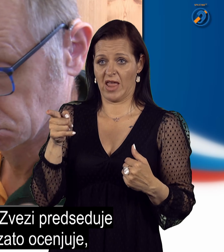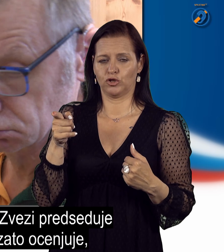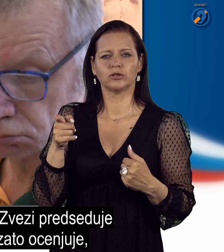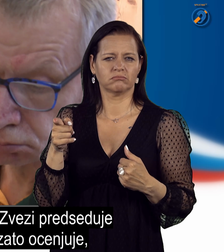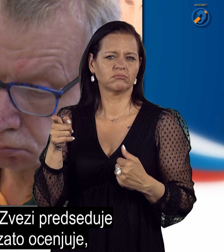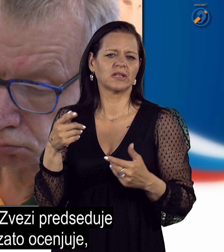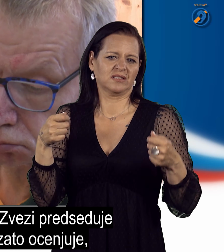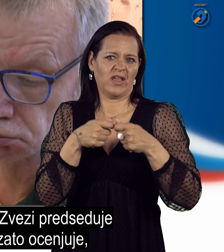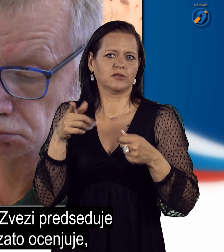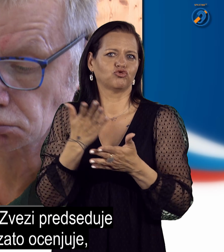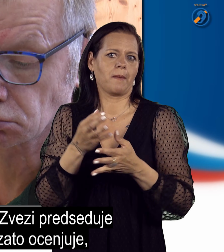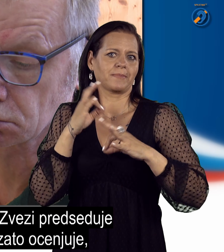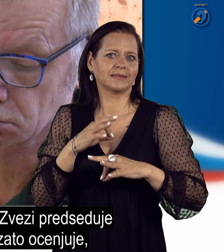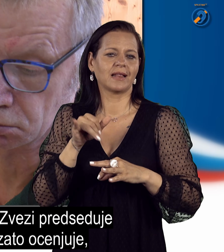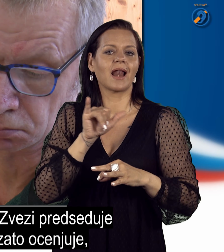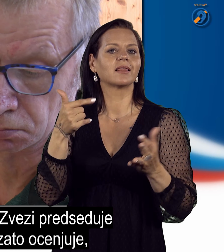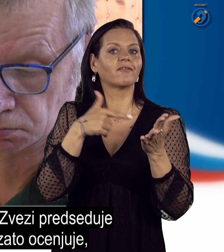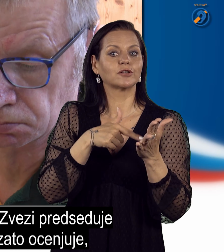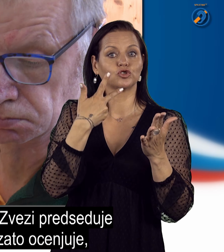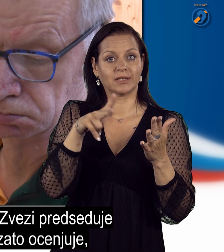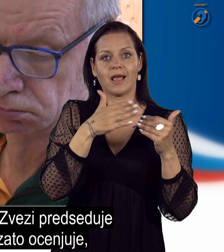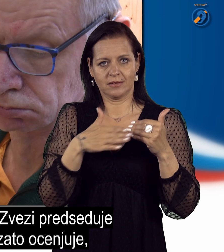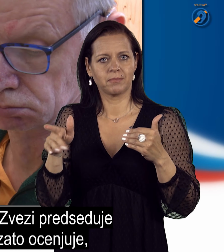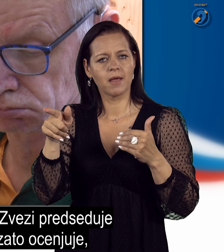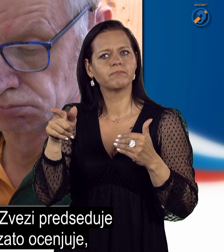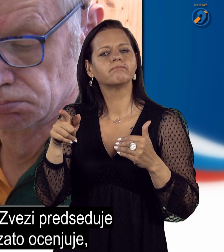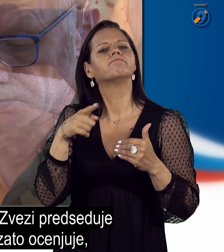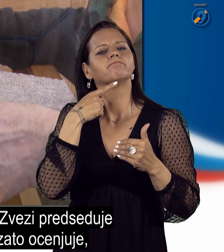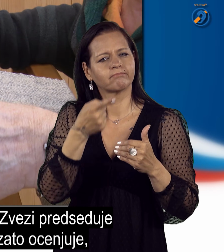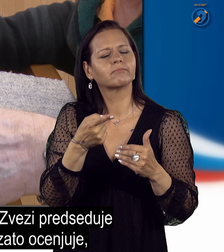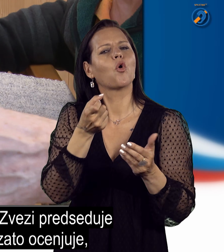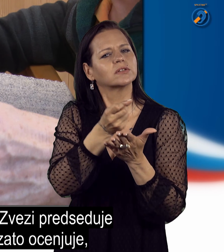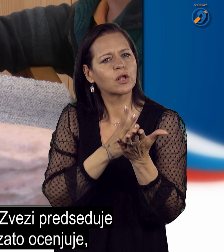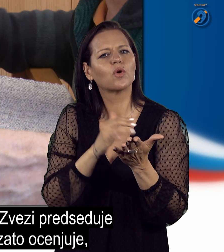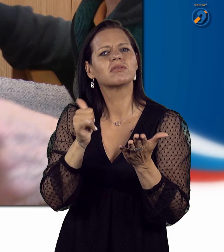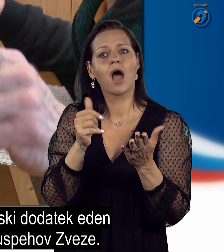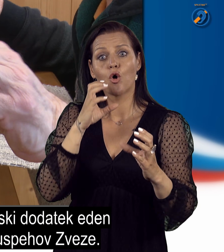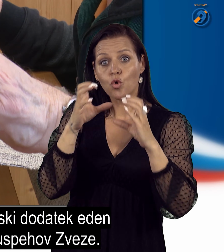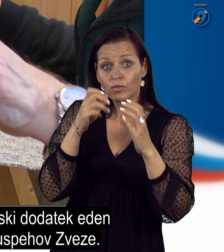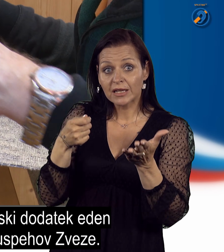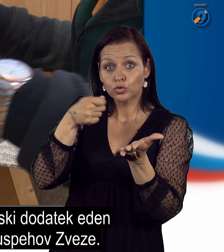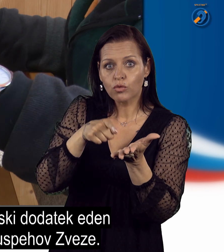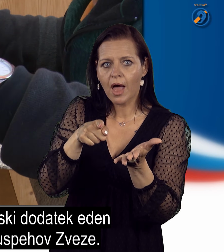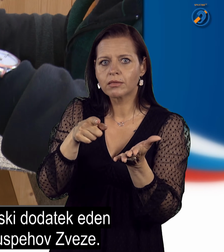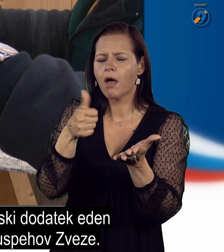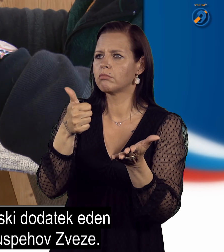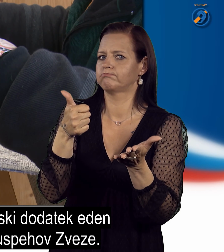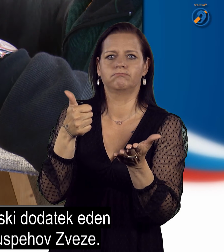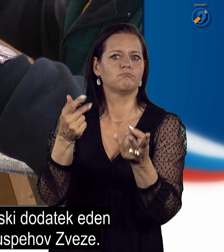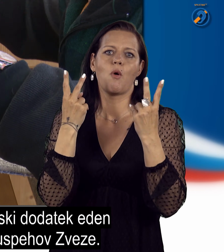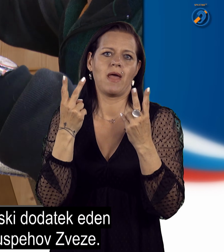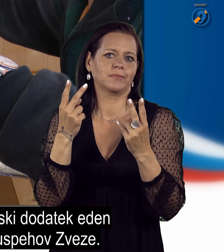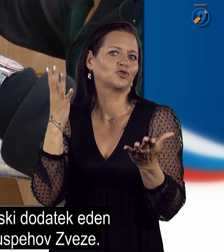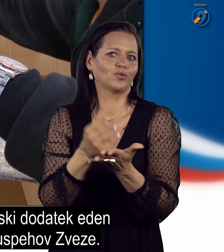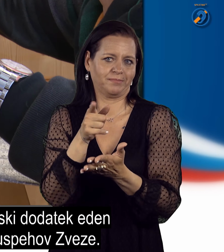Mladen Veršič, ki zvezi predseduje vse od leta 2013, zato ocenjuje, da je komunikacijski dodatek eden